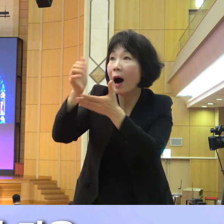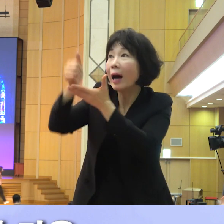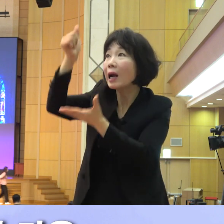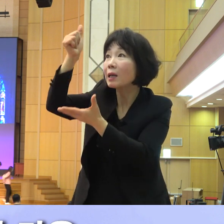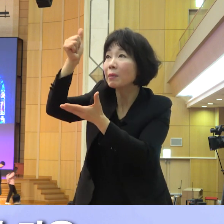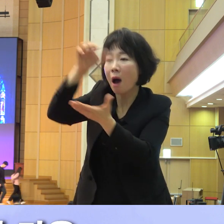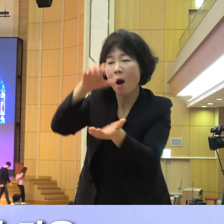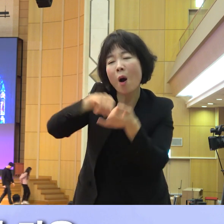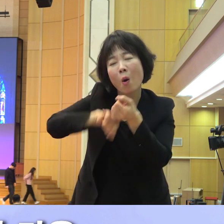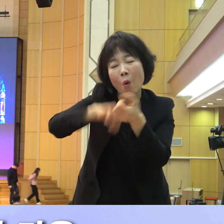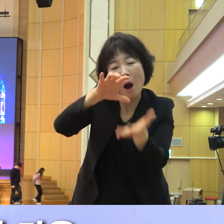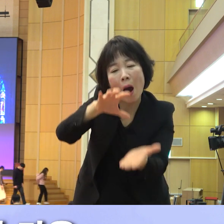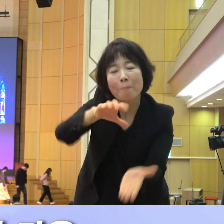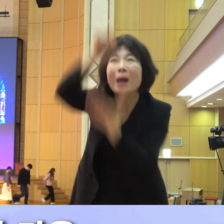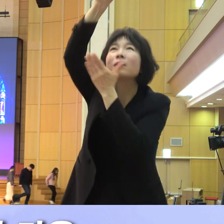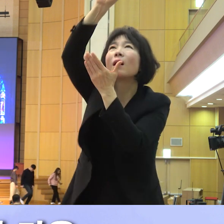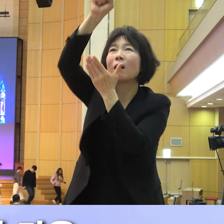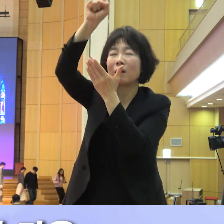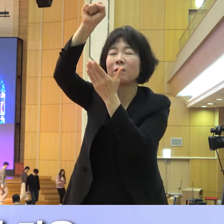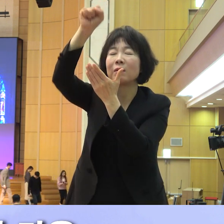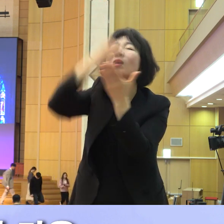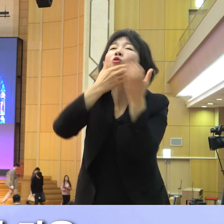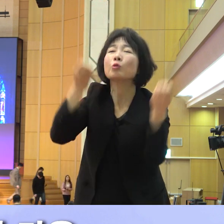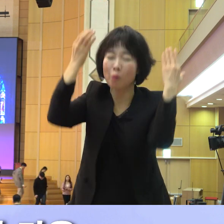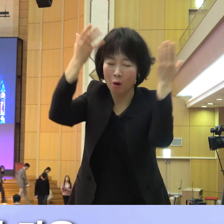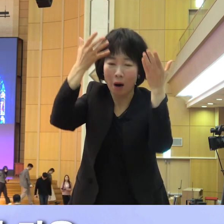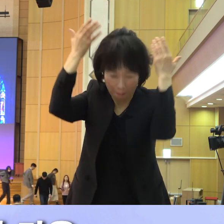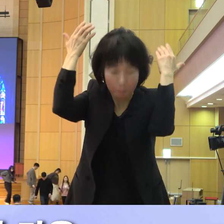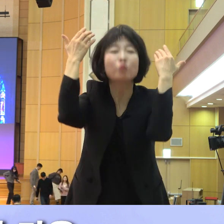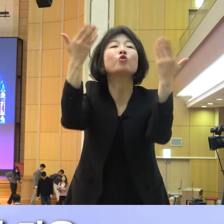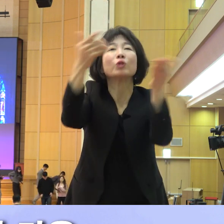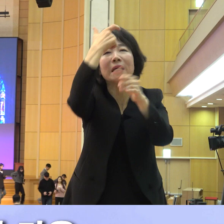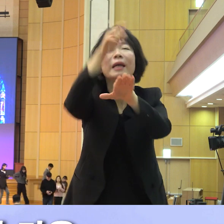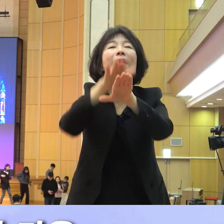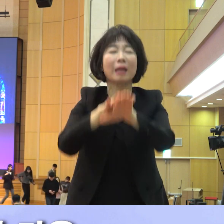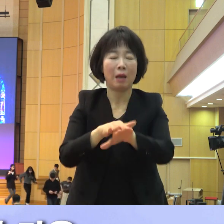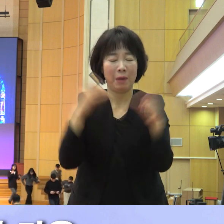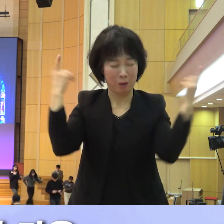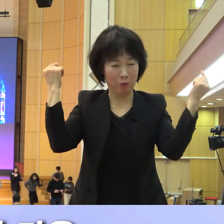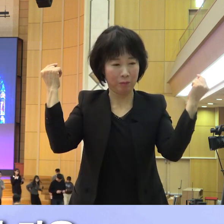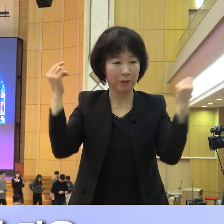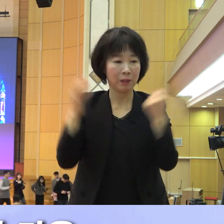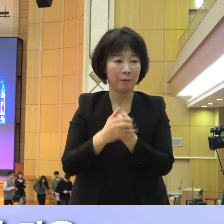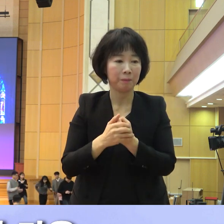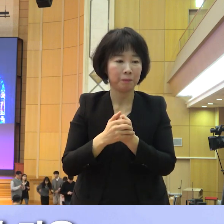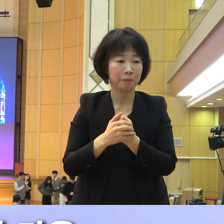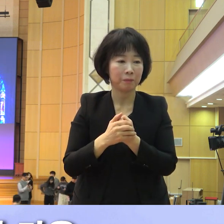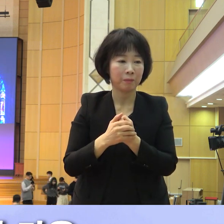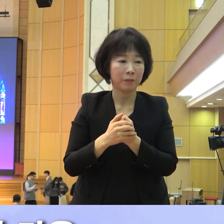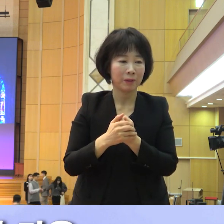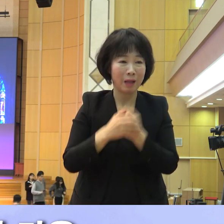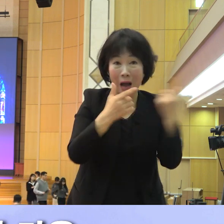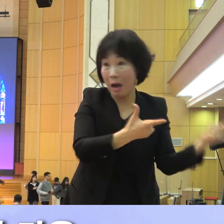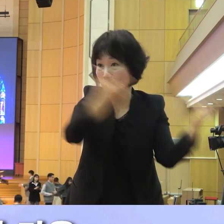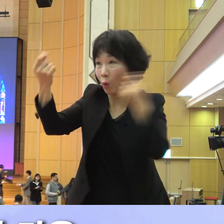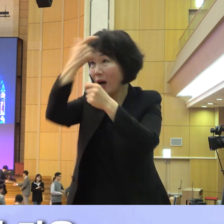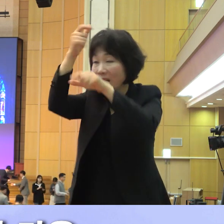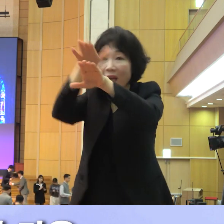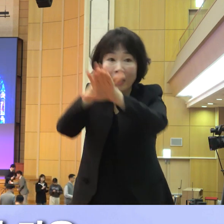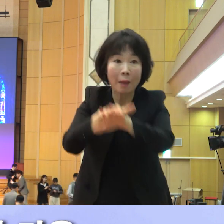하나님이 연락하는 예배요 축복받는 예배입니다. 한 사람도 빠짐없이